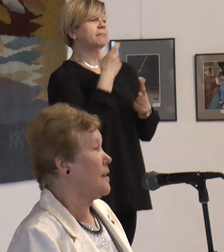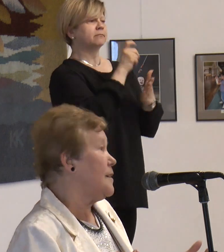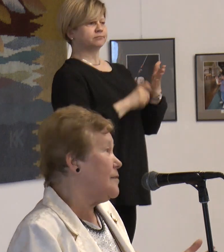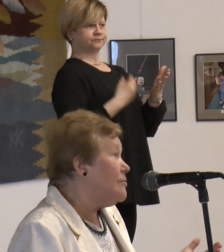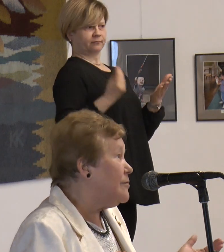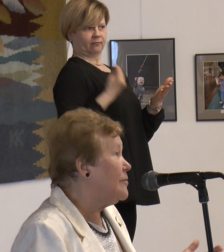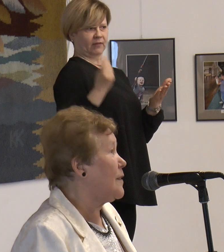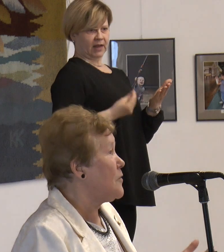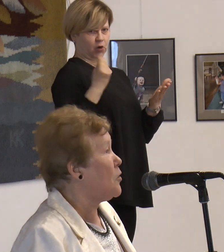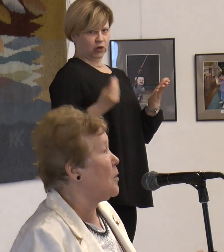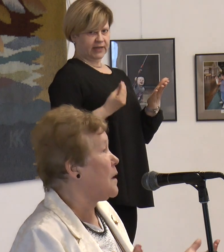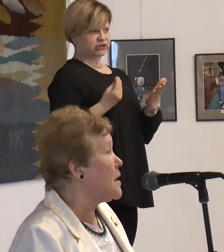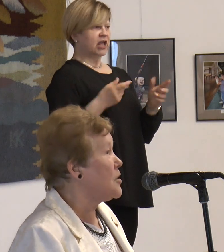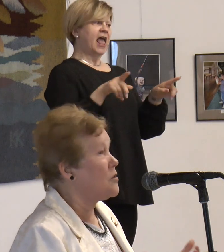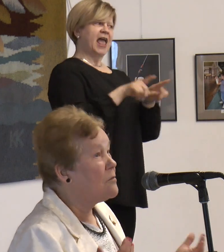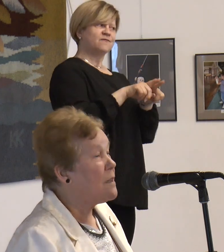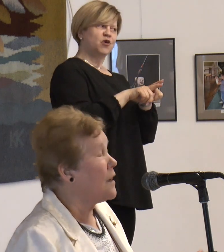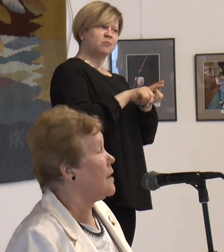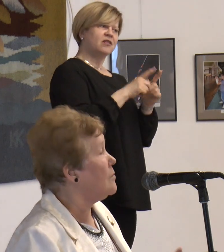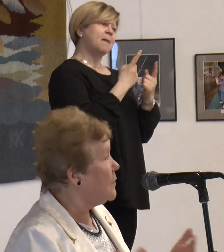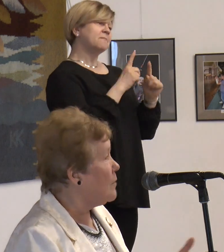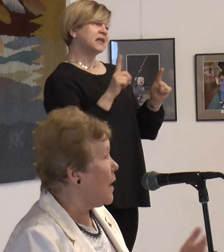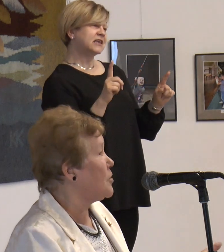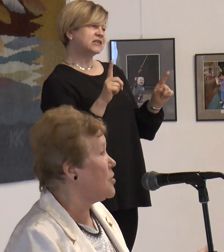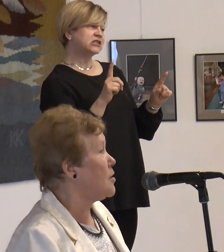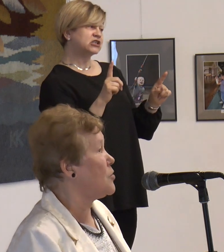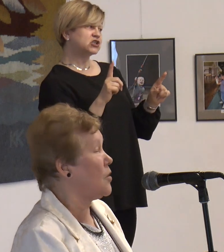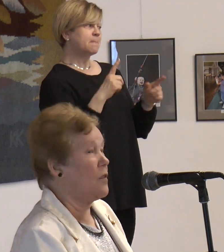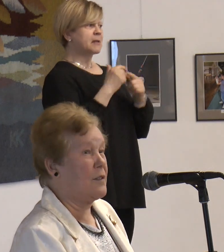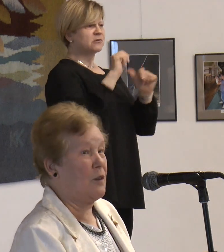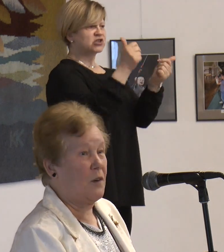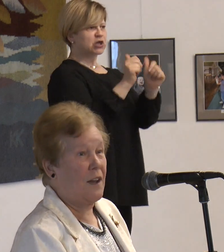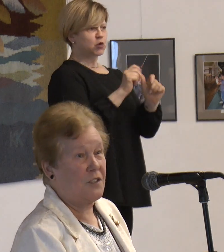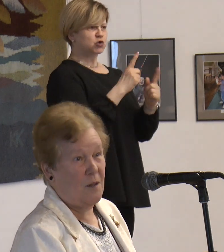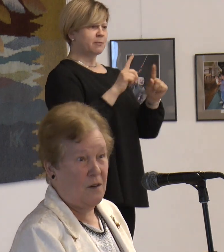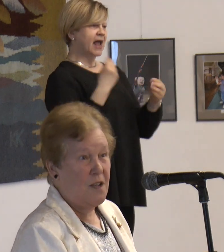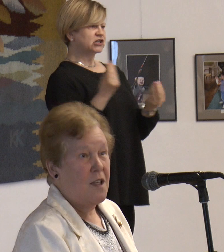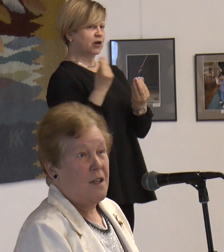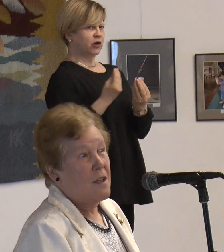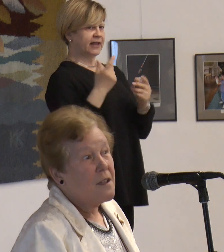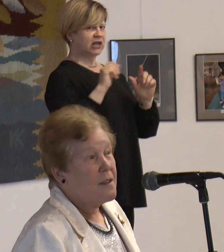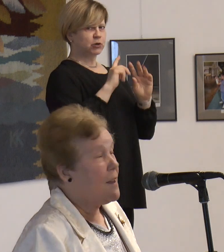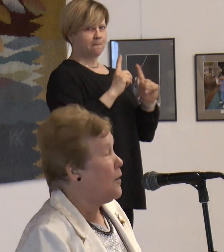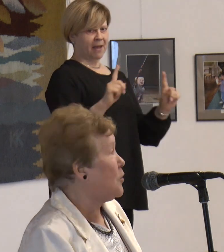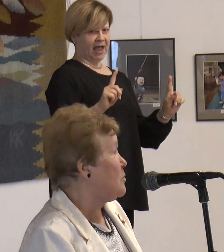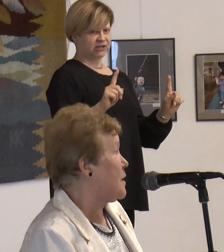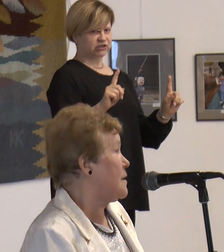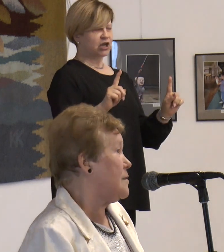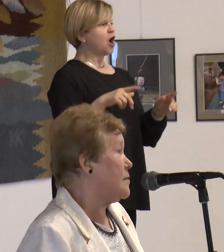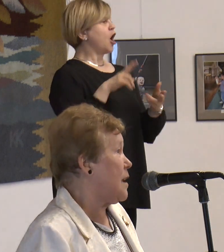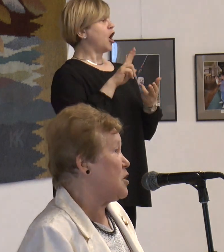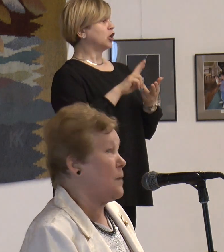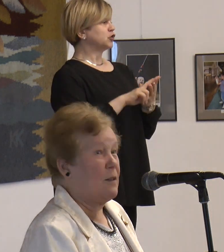Tehát egyforma, de mégis mindenkinek más a stílusa az előadásában. De a